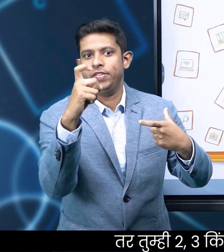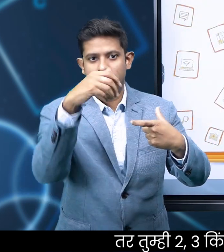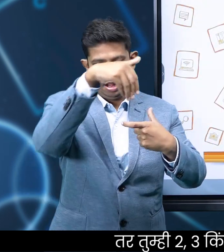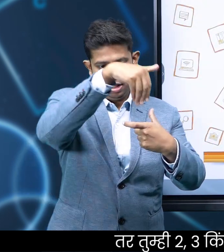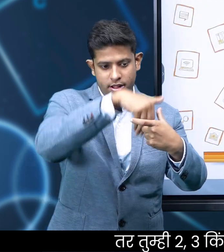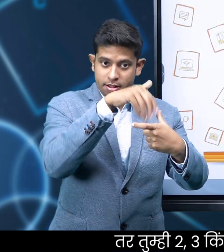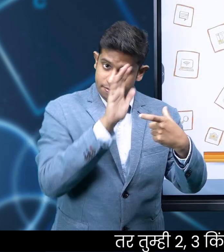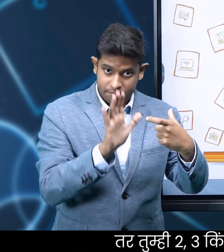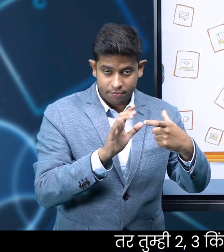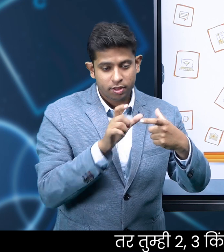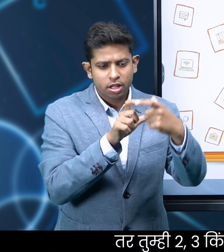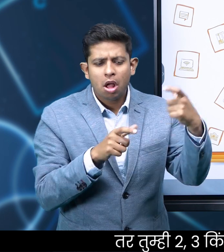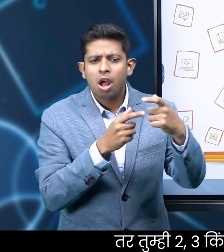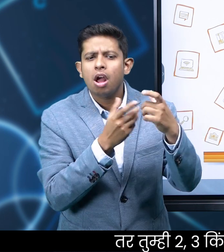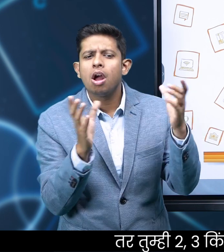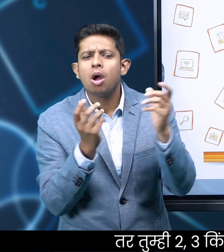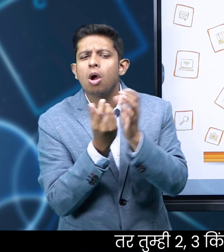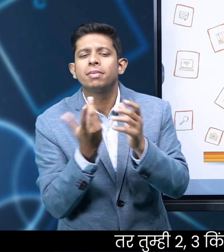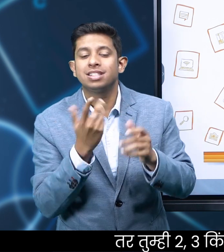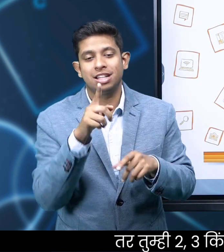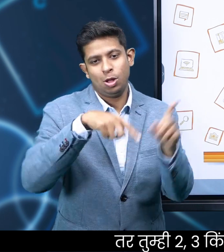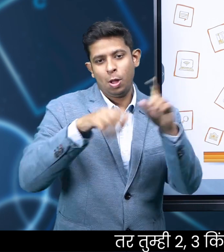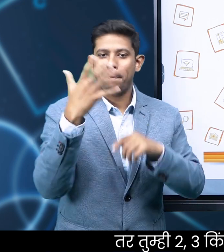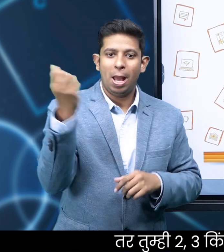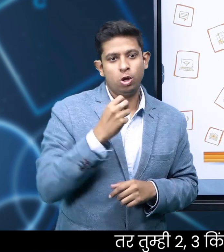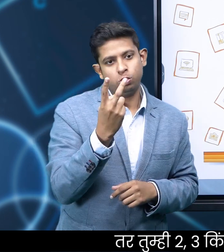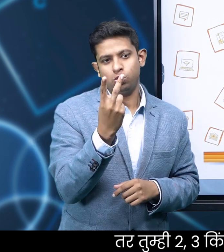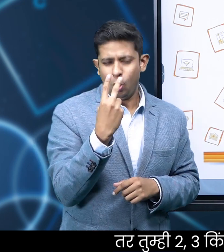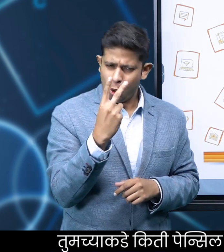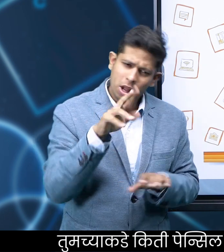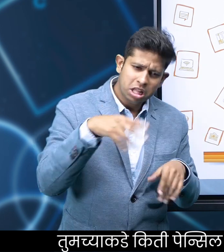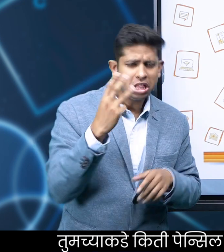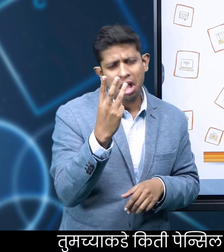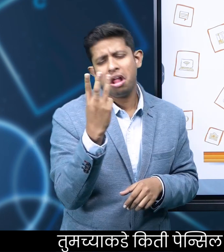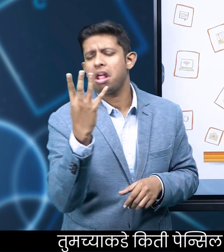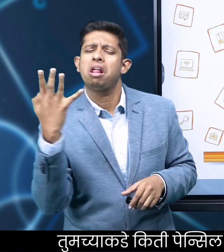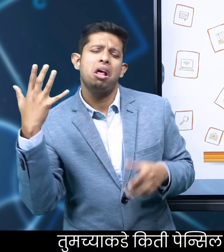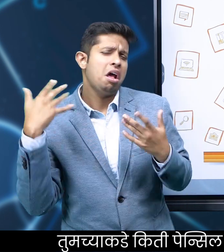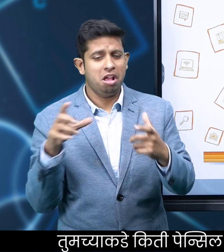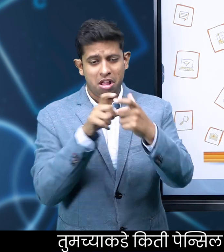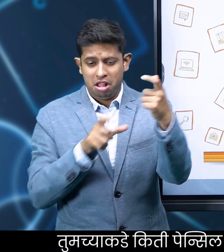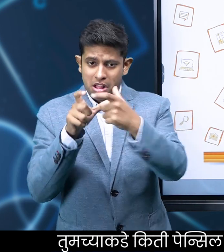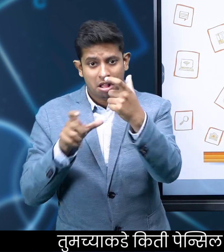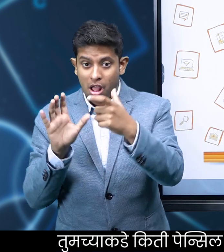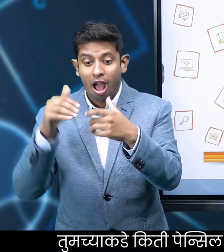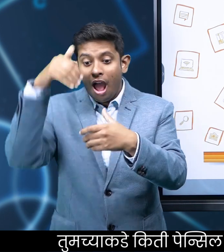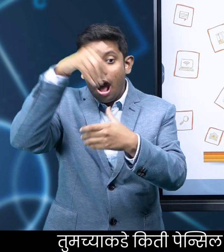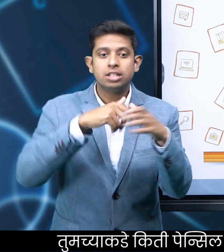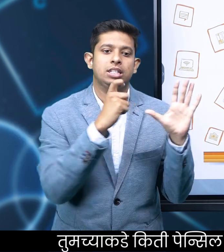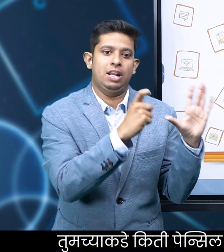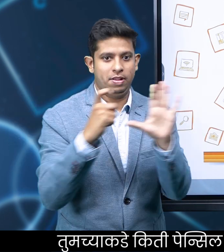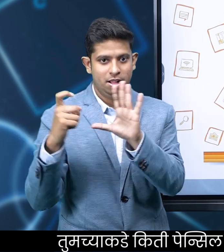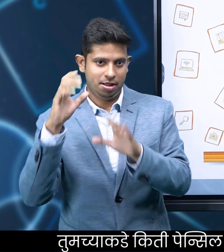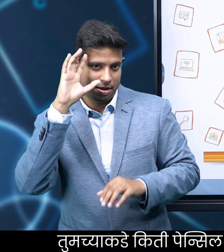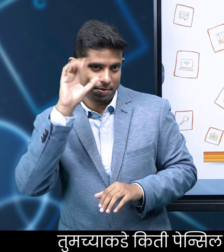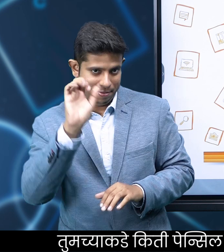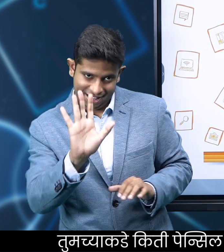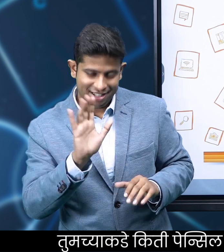तुम्ही 2, 3 किंवा त्याहून अधिक पॅक खरेदी केल्यास तुमच्याकडे किती पेन्सिल असतील हे शोधण्यासाठी आवश्यकता